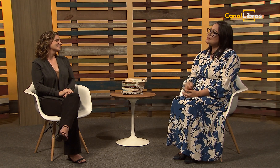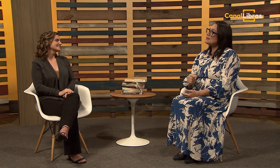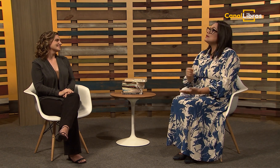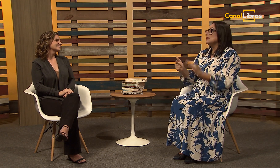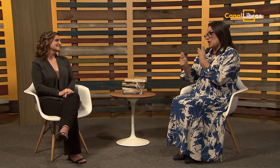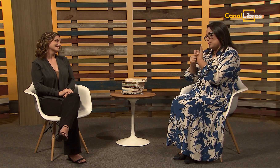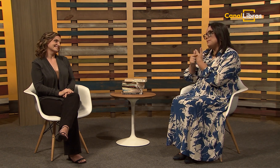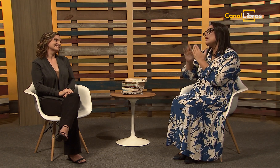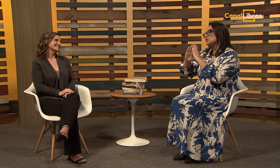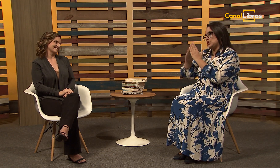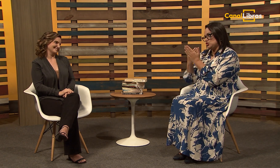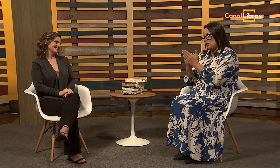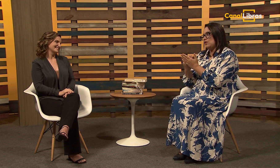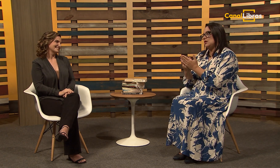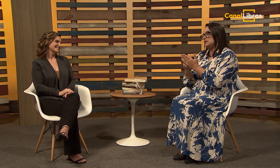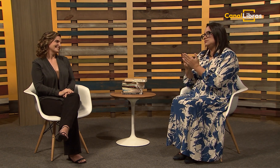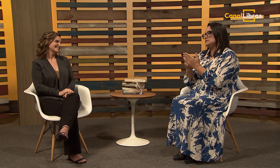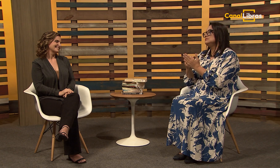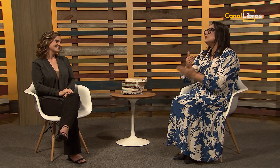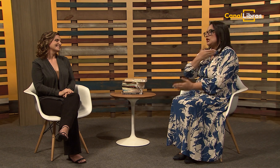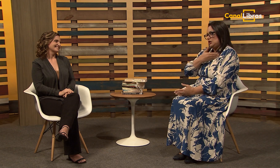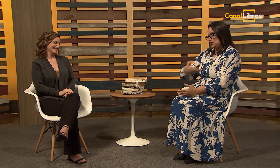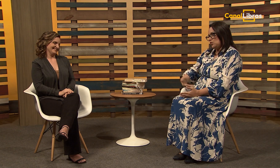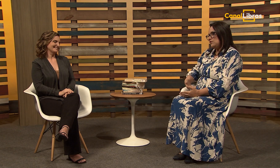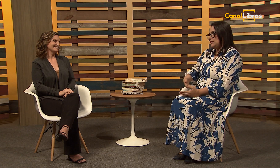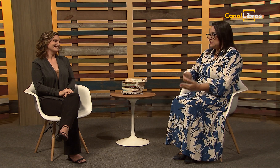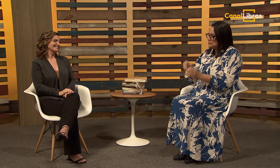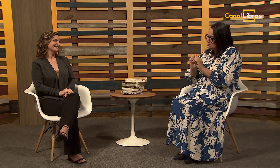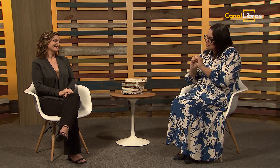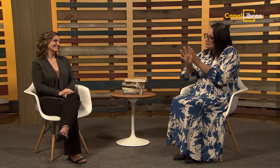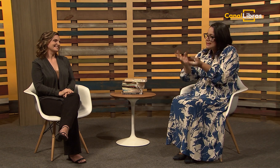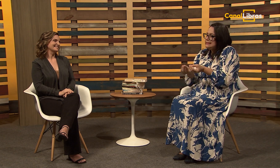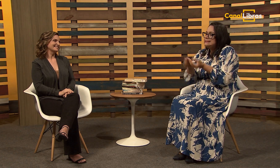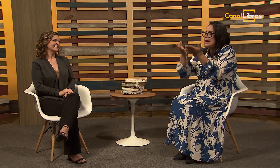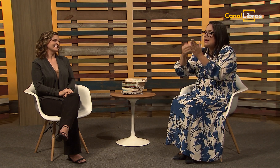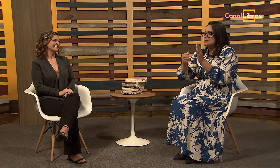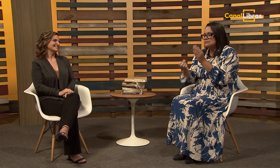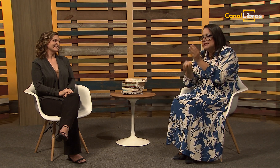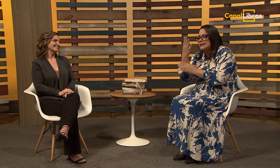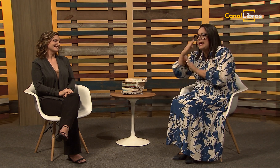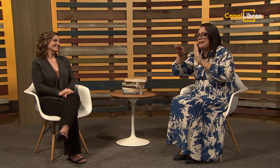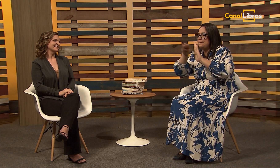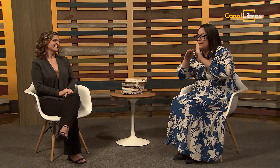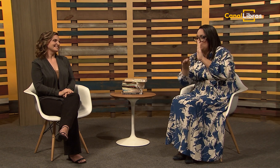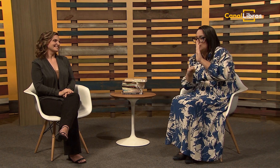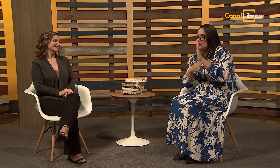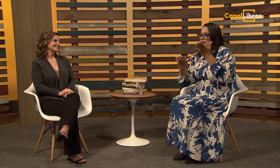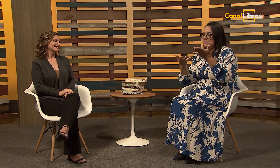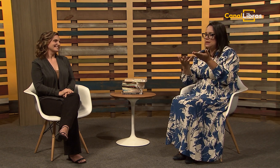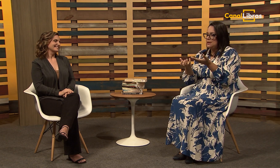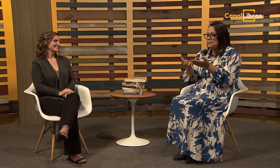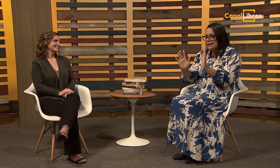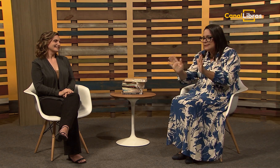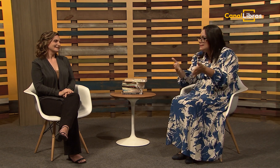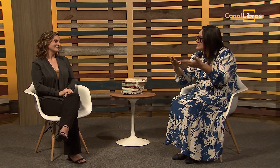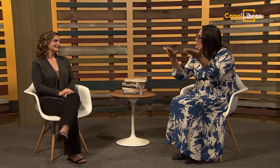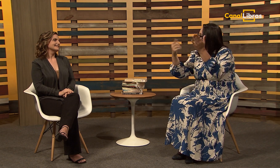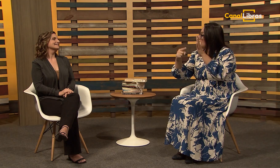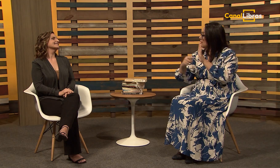Sim, e o papel da escola, assim como do governo, é dar ferramentas através de programas de incentivo a essas